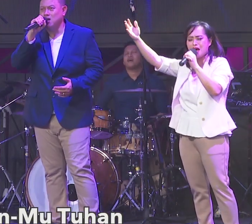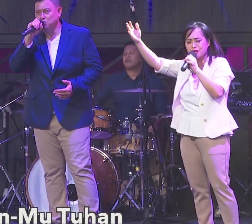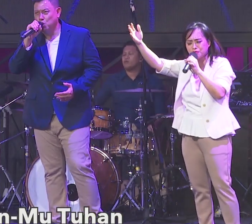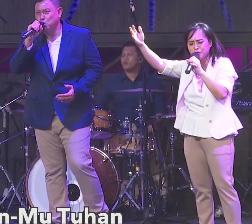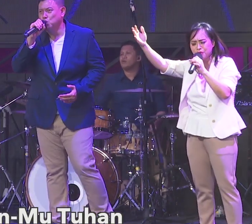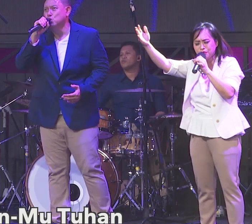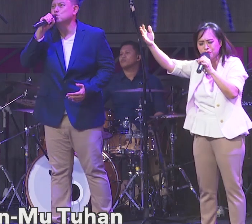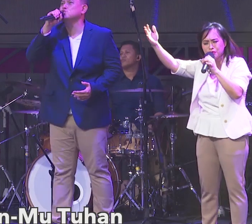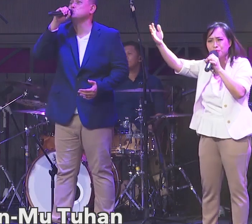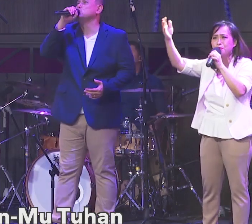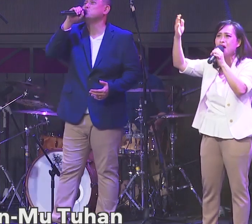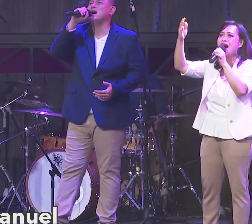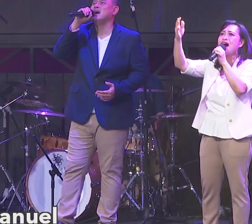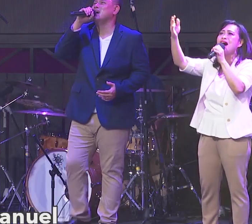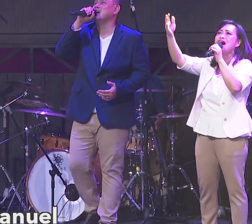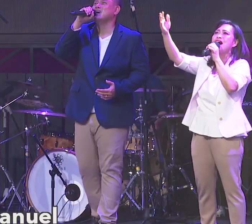kesetiaan-Mu